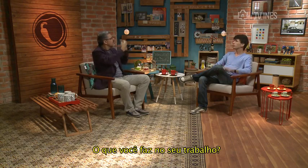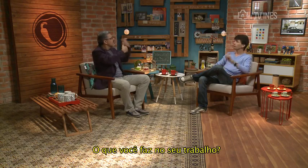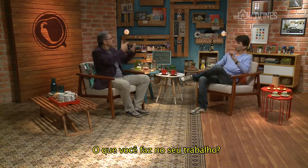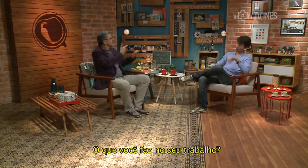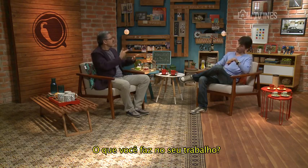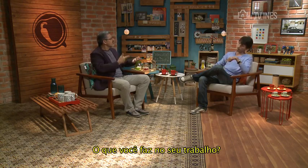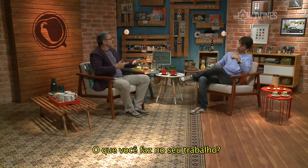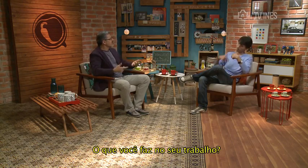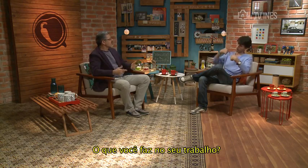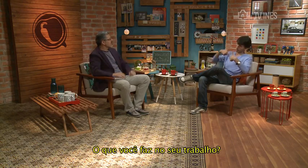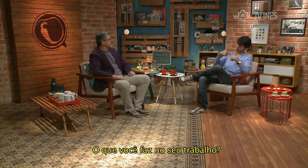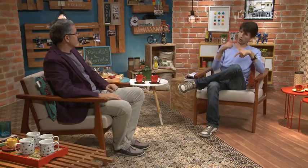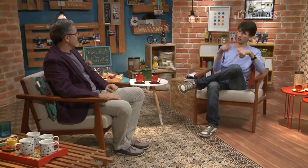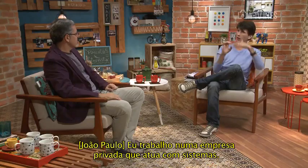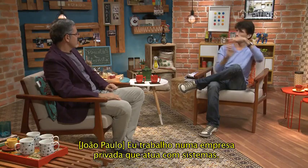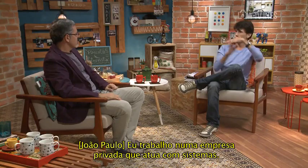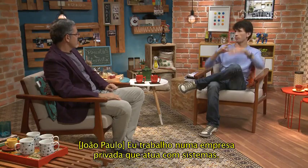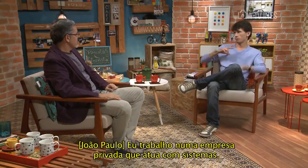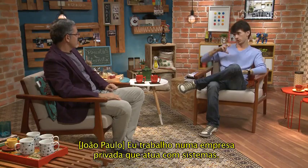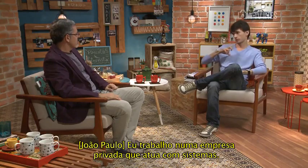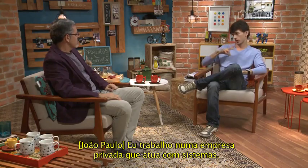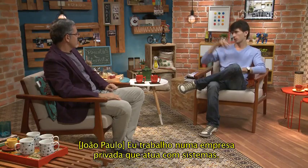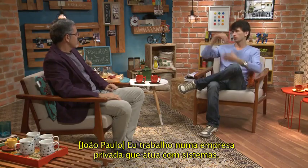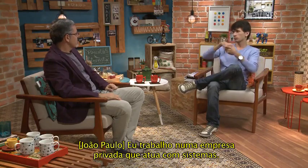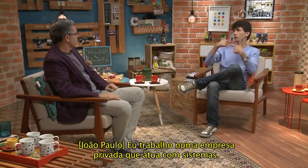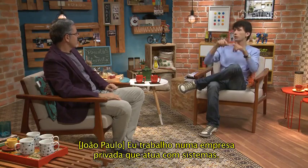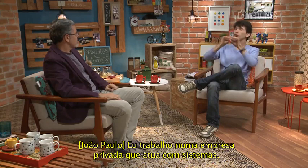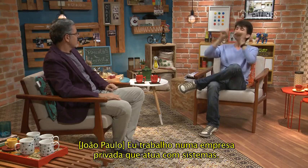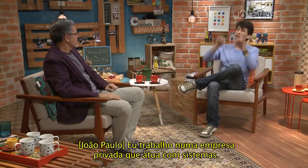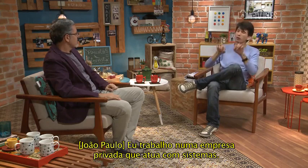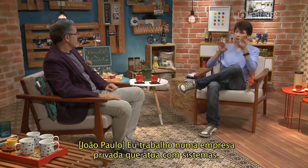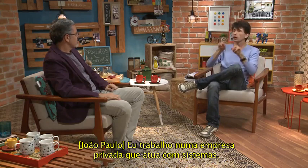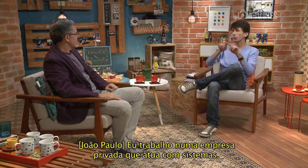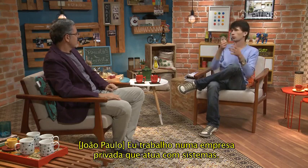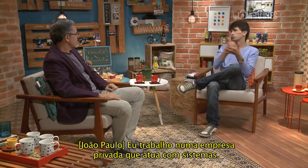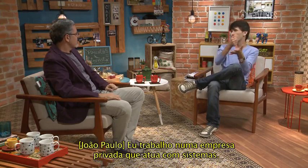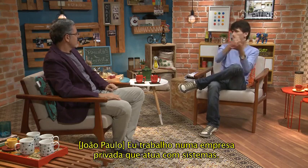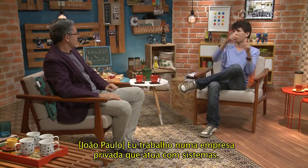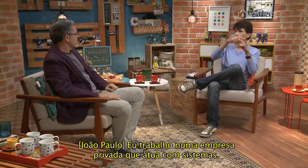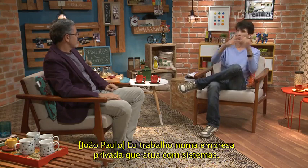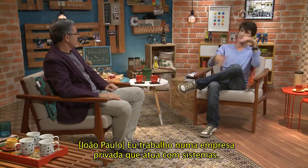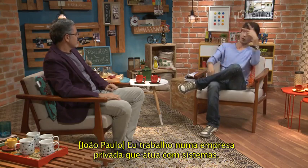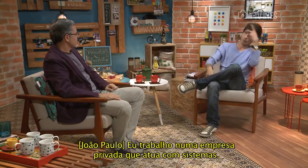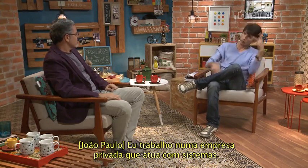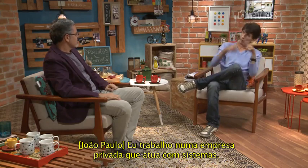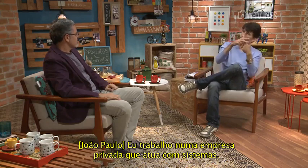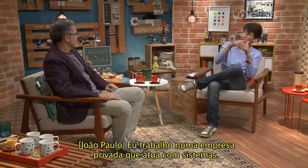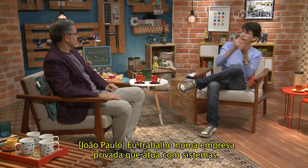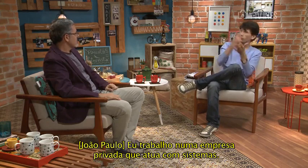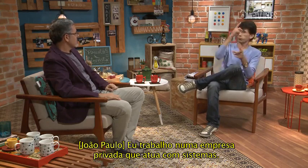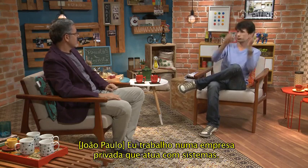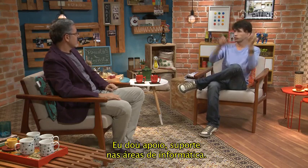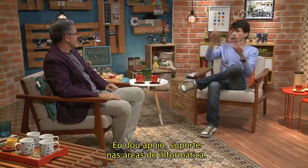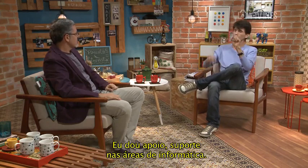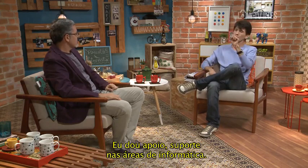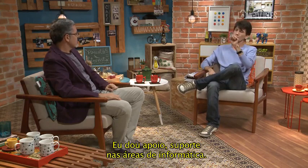no seu trabalho e o trabalho numa empresa privada que atua com sistemas e o do